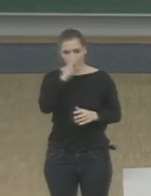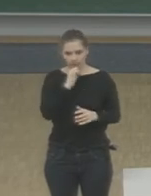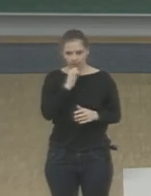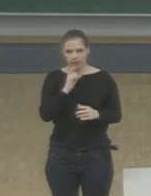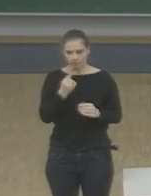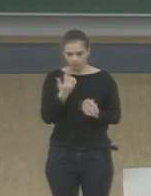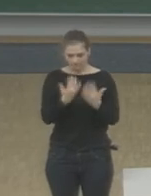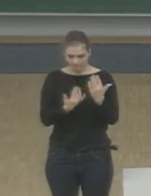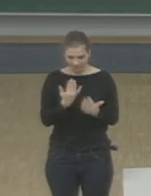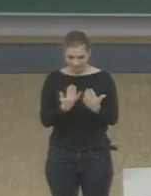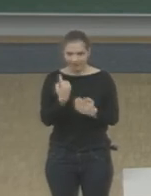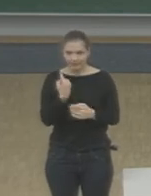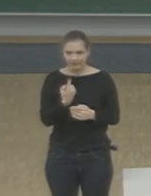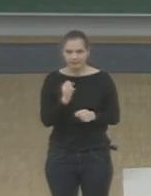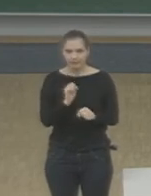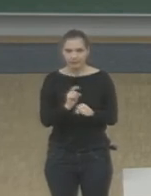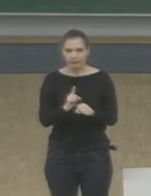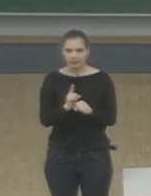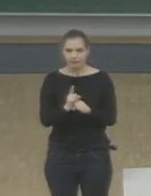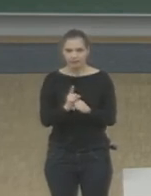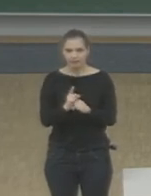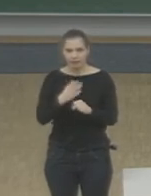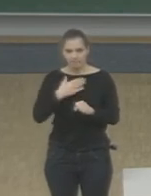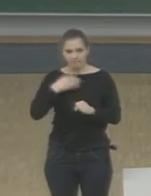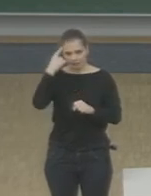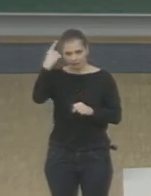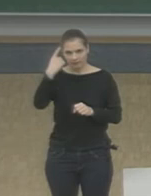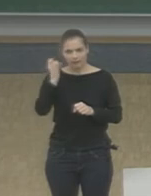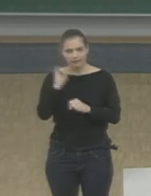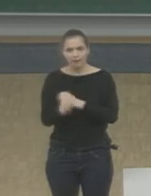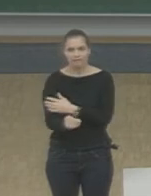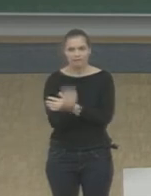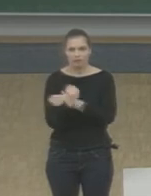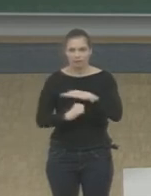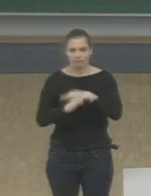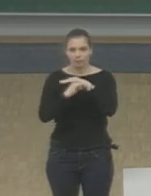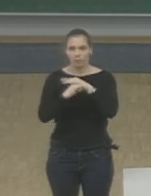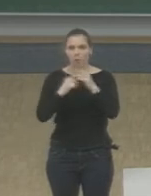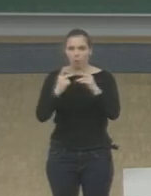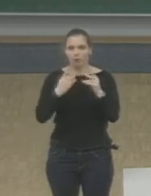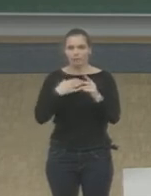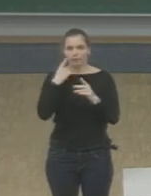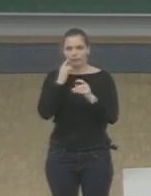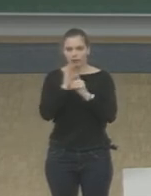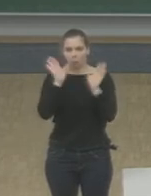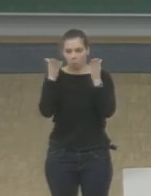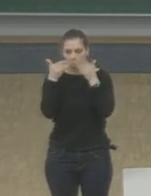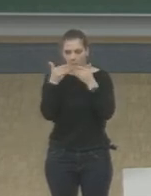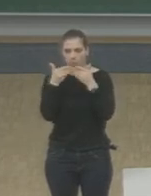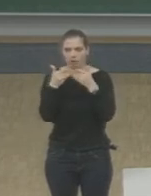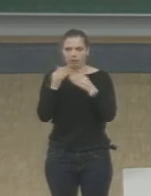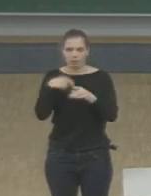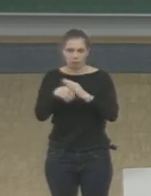ein Verstärker wie auch Scheuklappe unseres Denkens sein kann. Das wäre das Reflexionswissen.